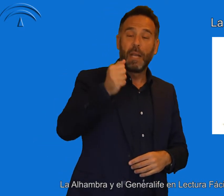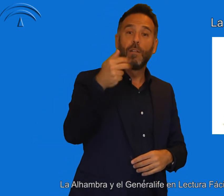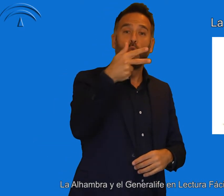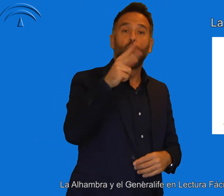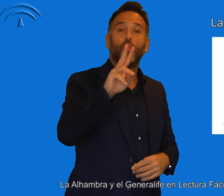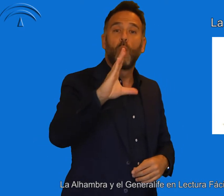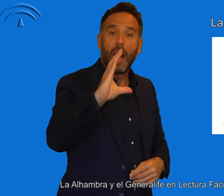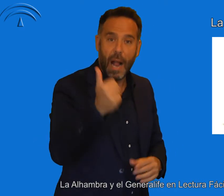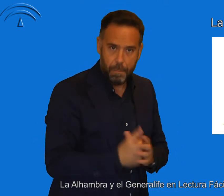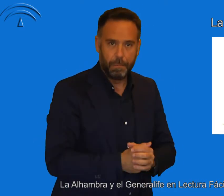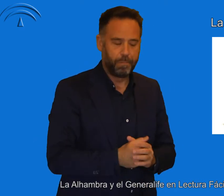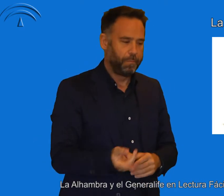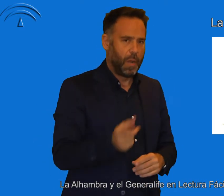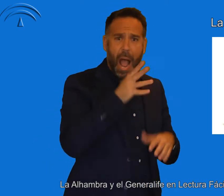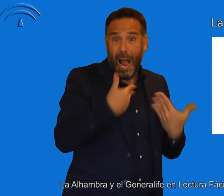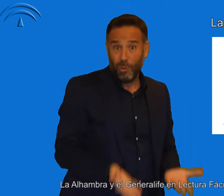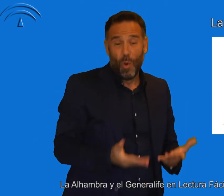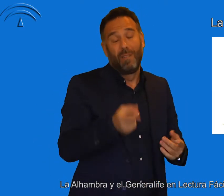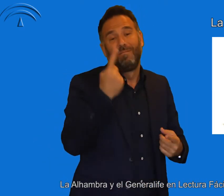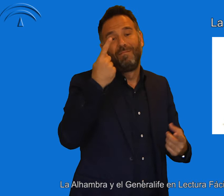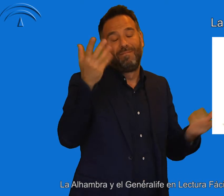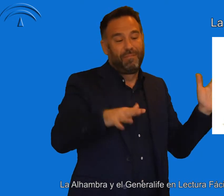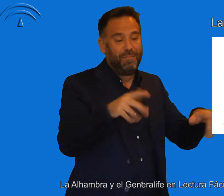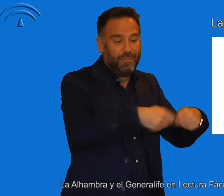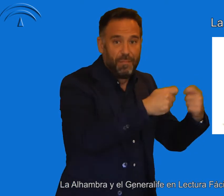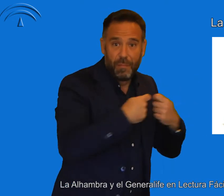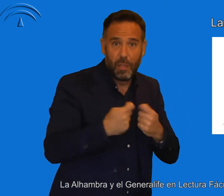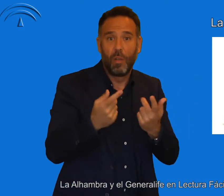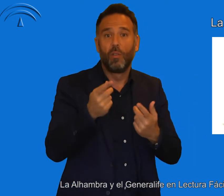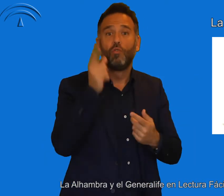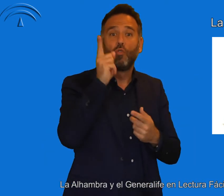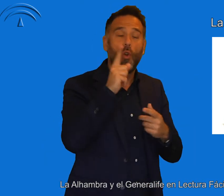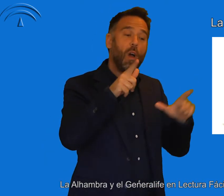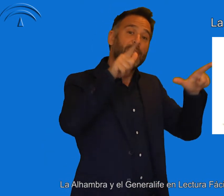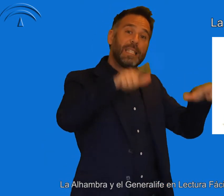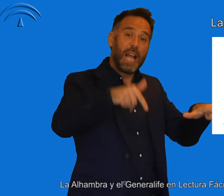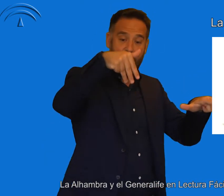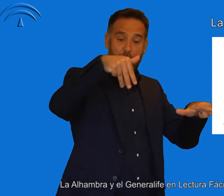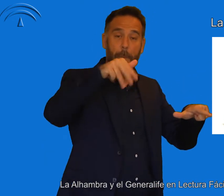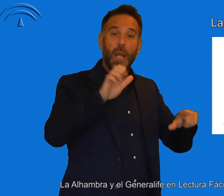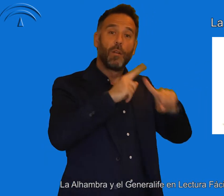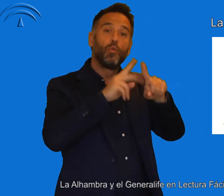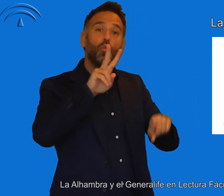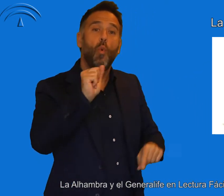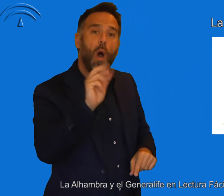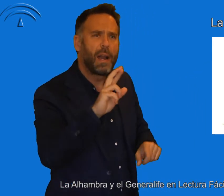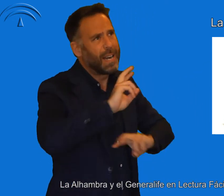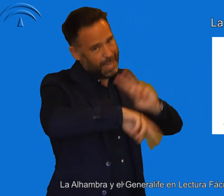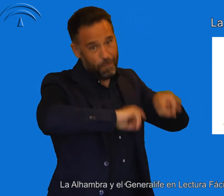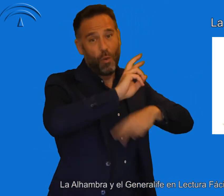y una gran sala, la sala del Mexuar. Hoy solo quedan algunos restos de los patios y la sala del